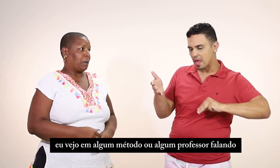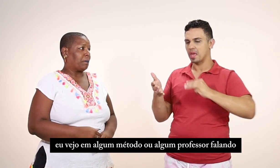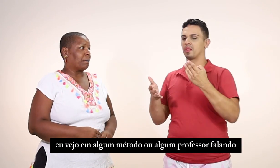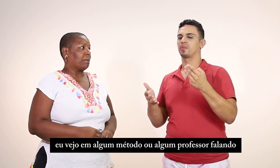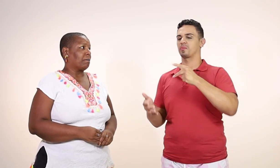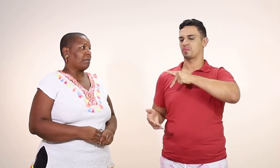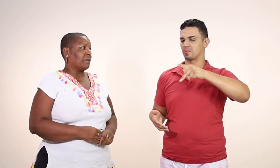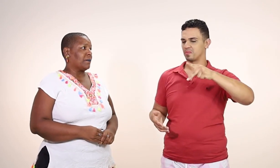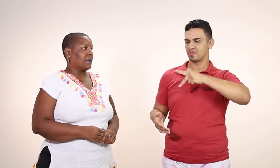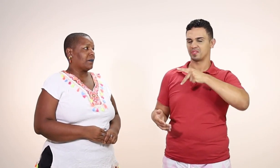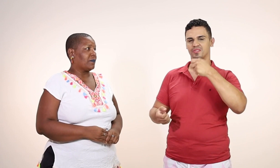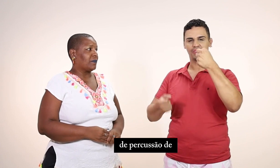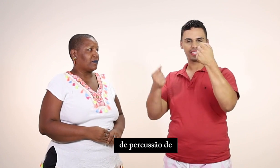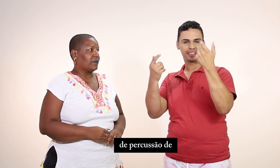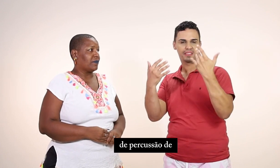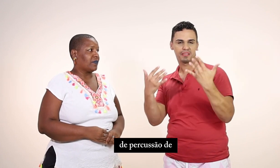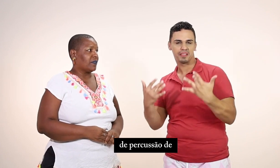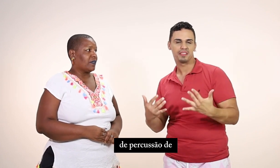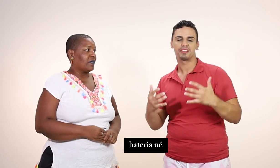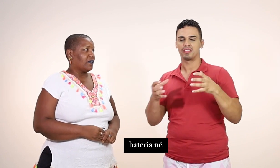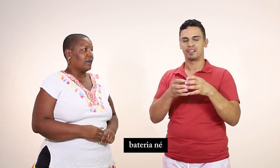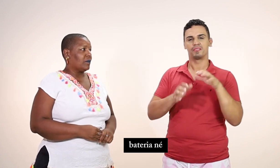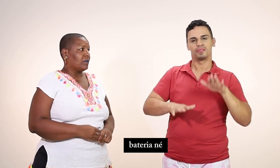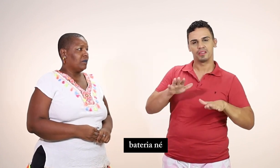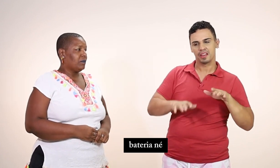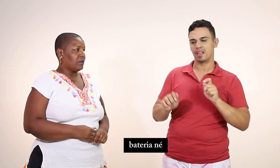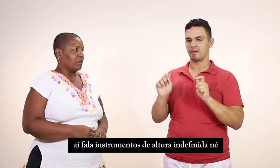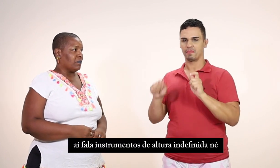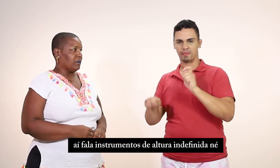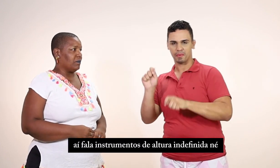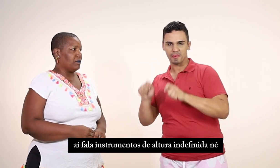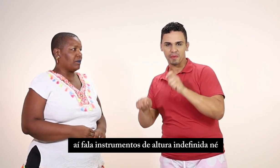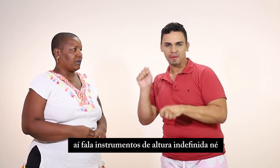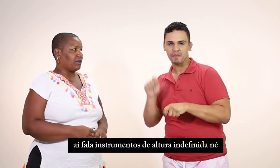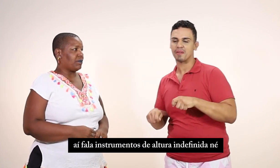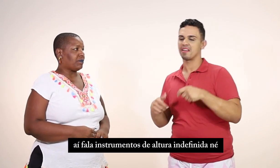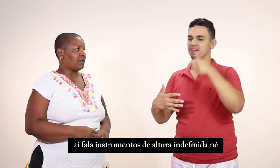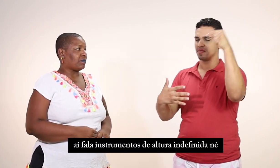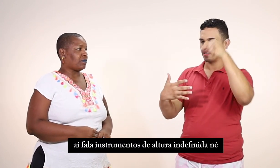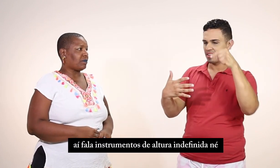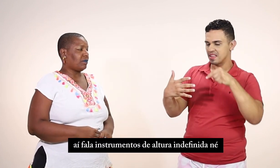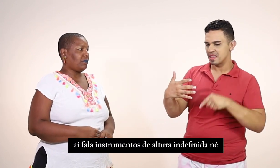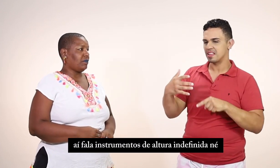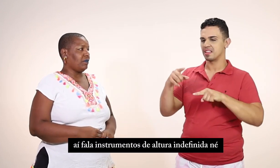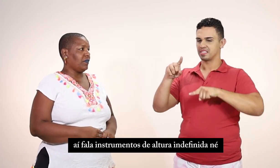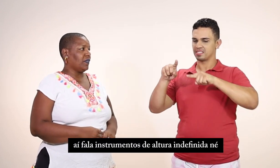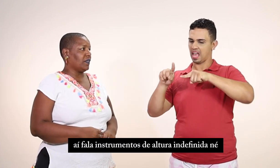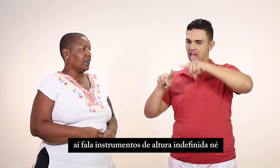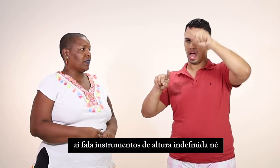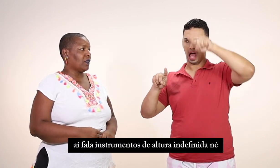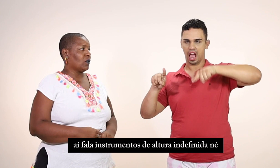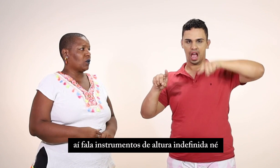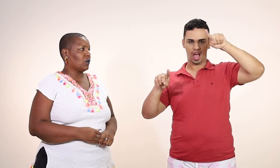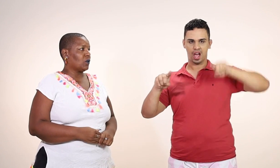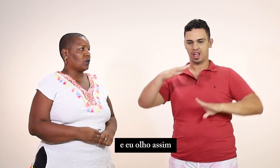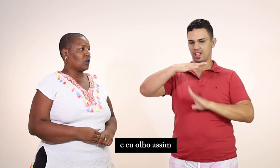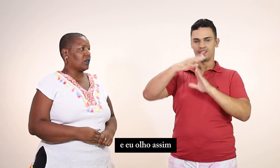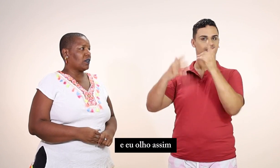falando de percussão, de bateria, né? Aí fala instrumentos de altura indefinida, né? E eu olho